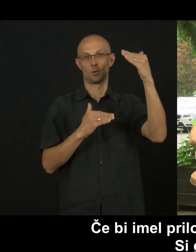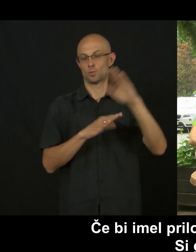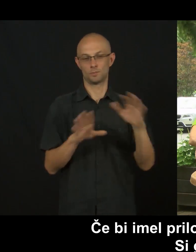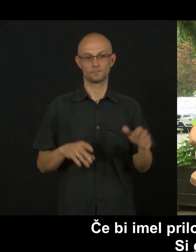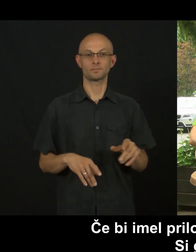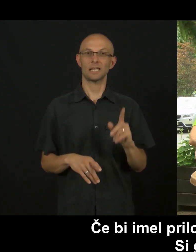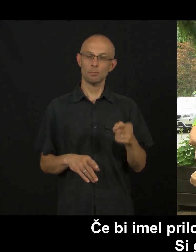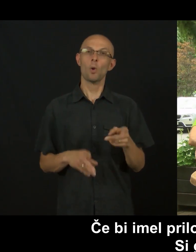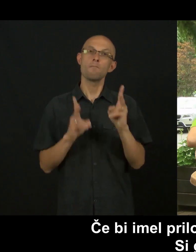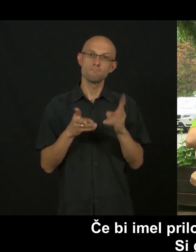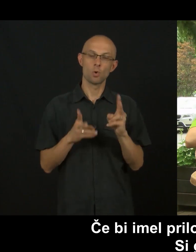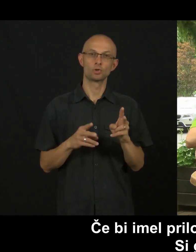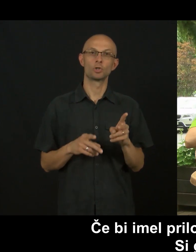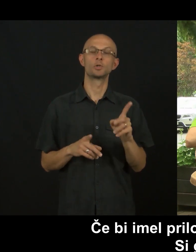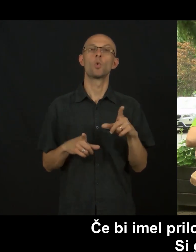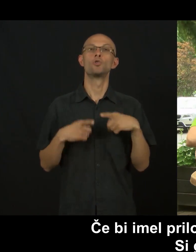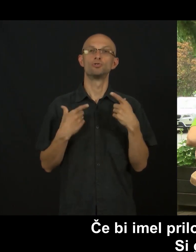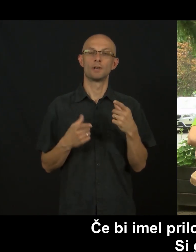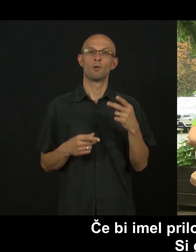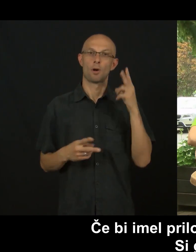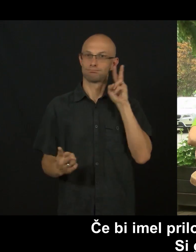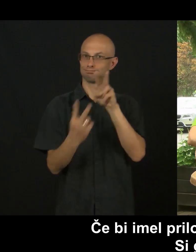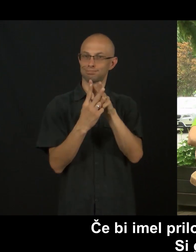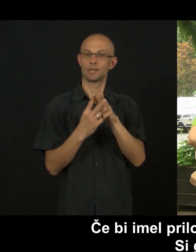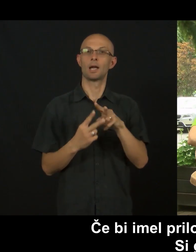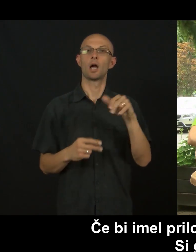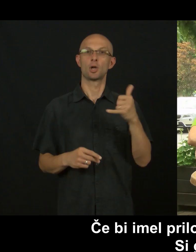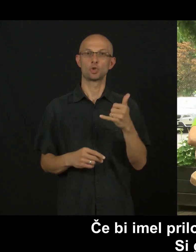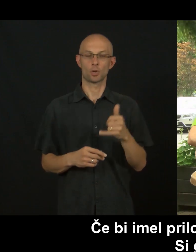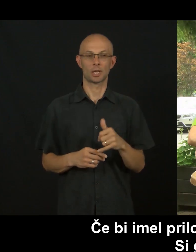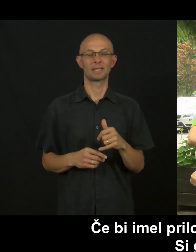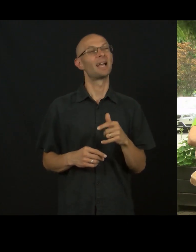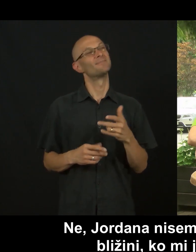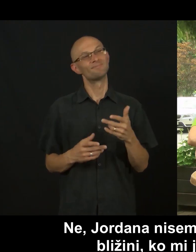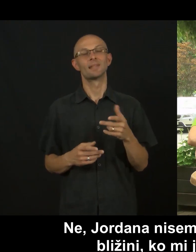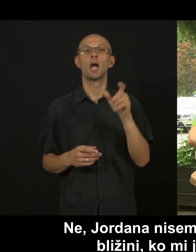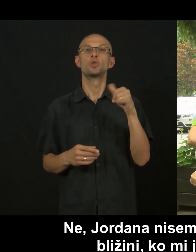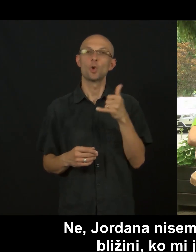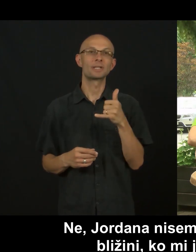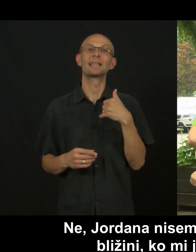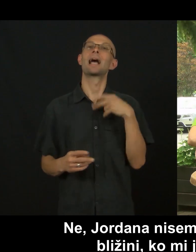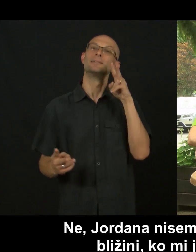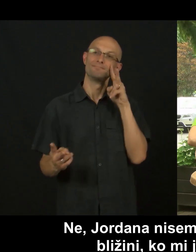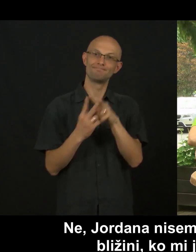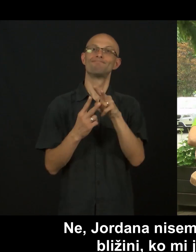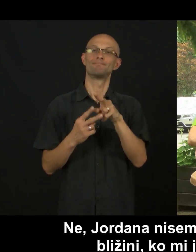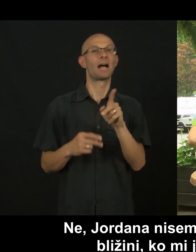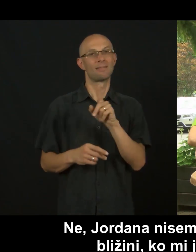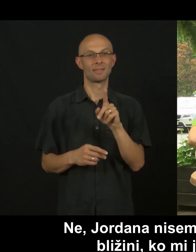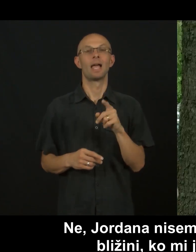bi mi priložnost vidivati spoznal Jordana, si že ali se nisem? Ne, Jordana nisem